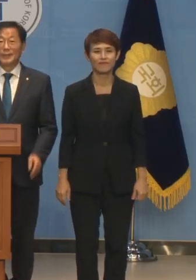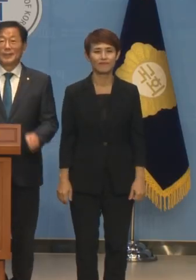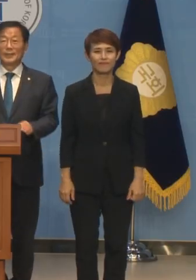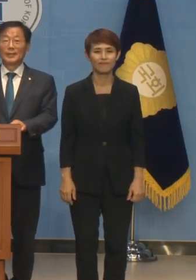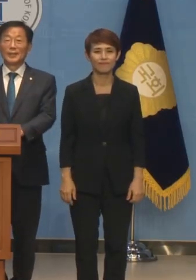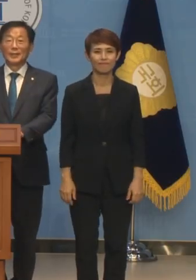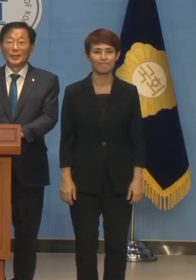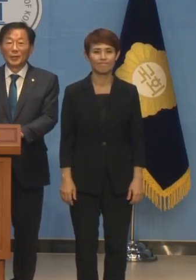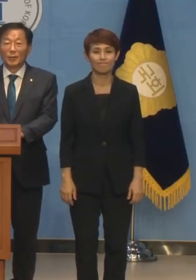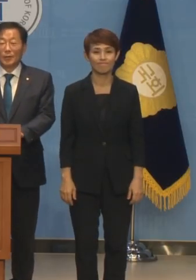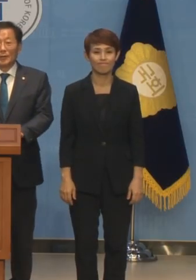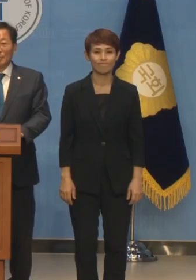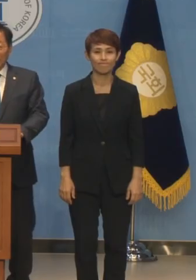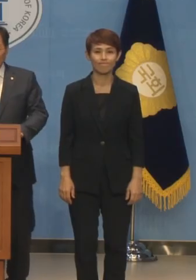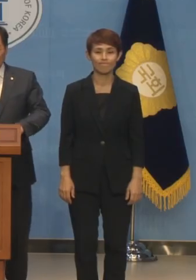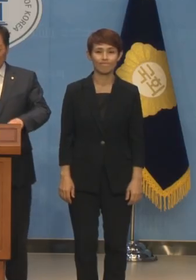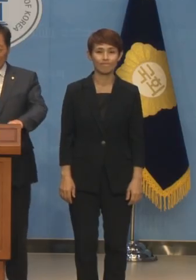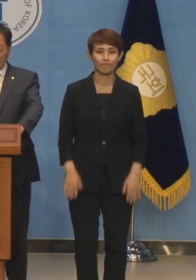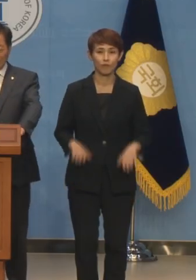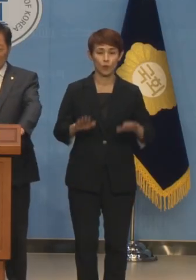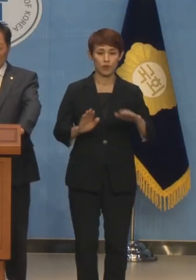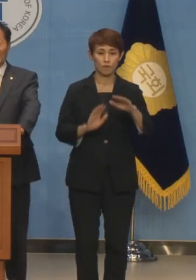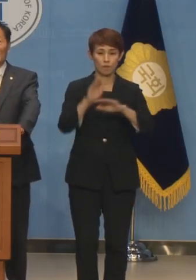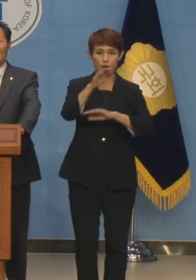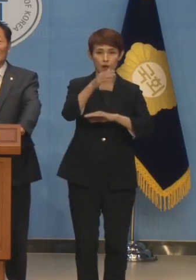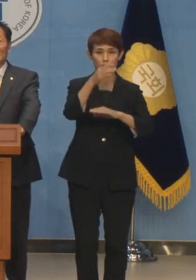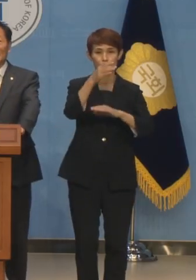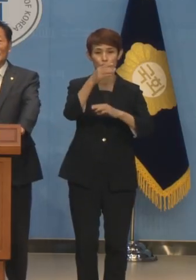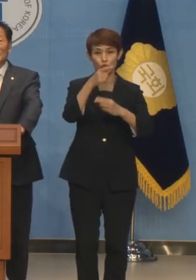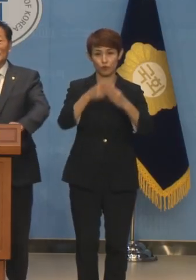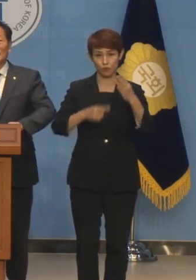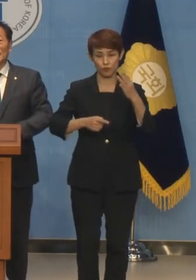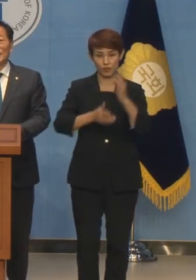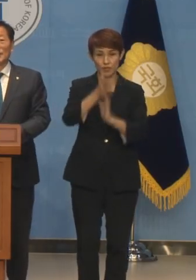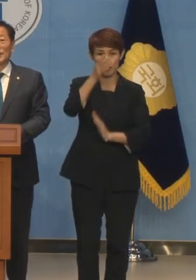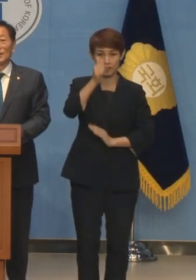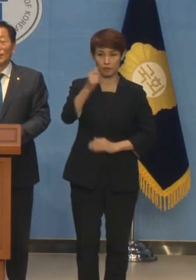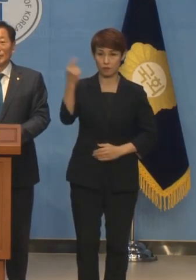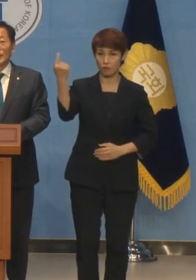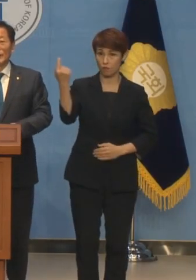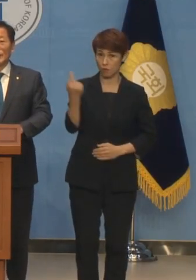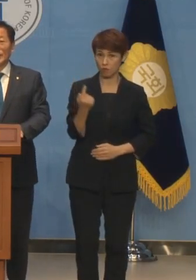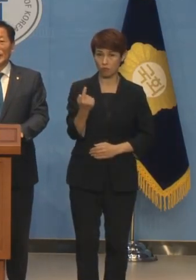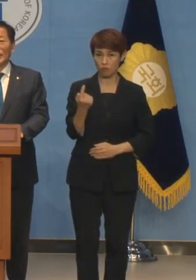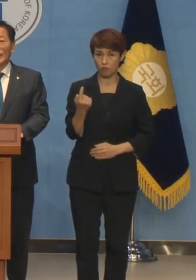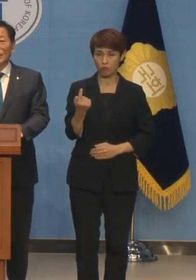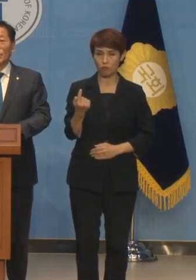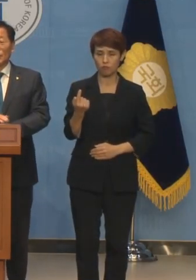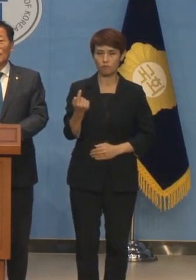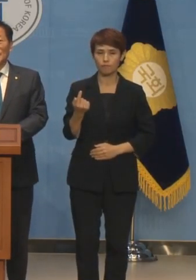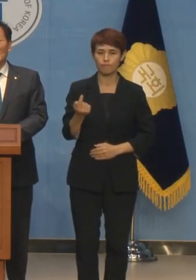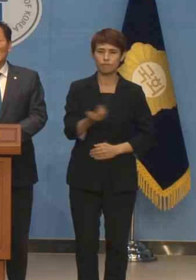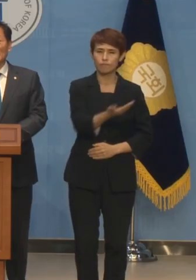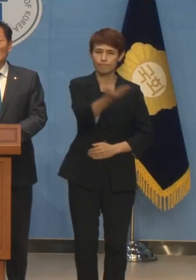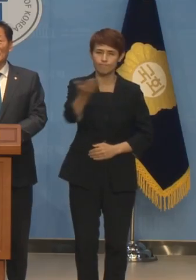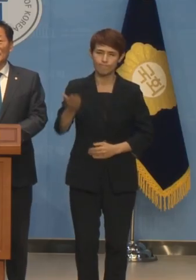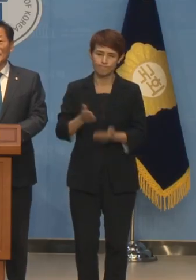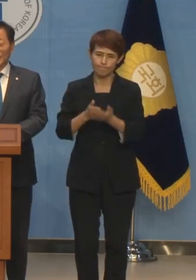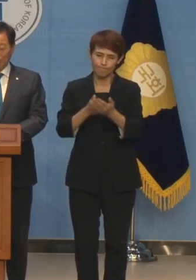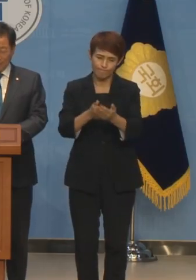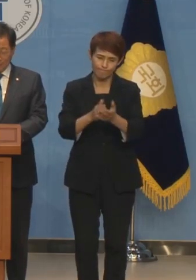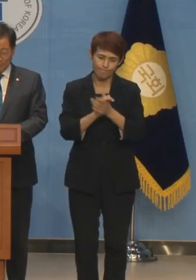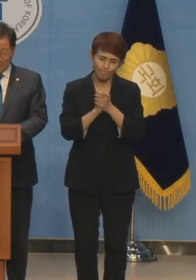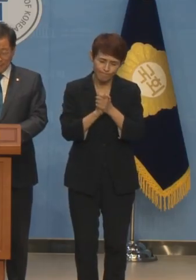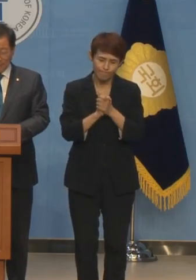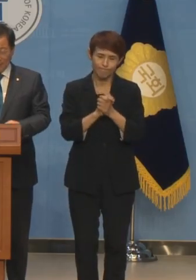예, 오늘 파주시장에 오셔서 여기서 국민들께 호소할 일이 있어서